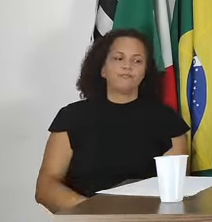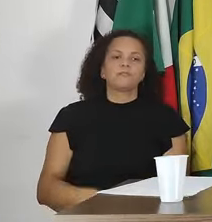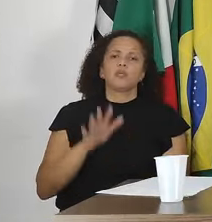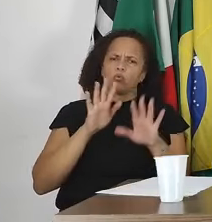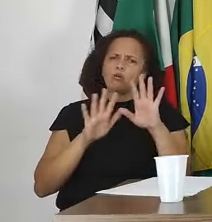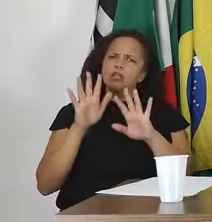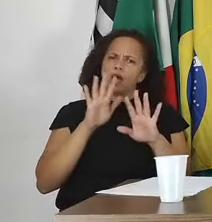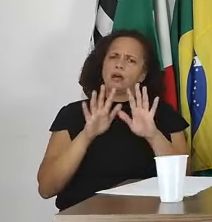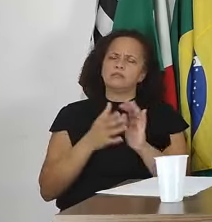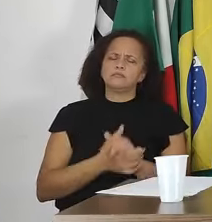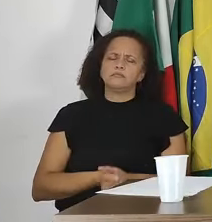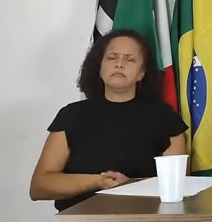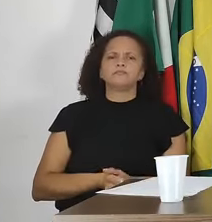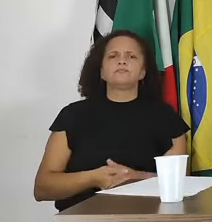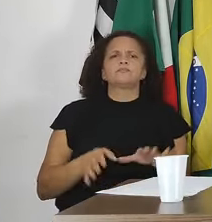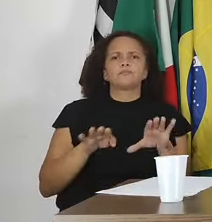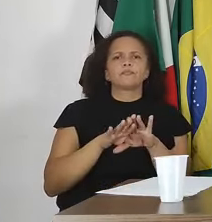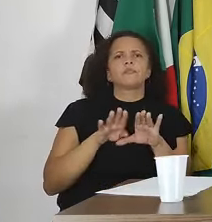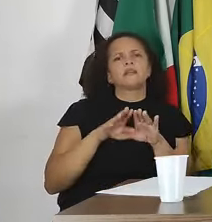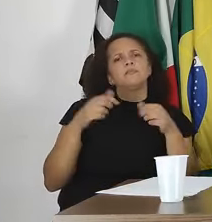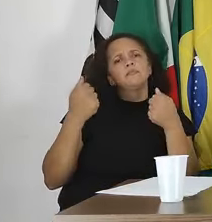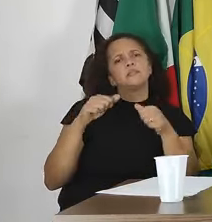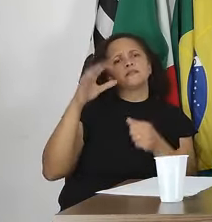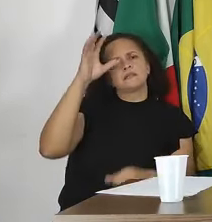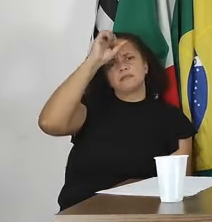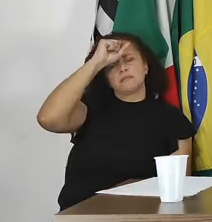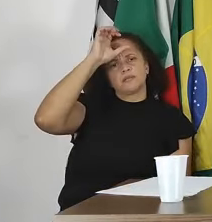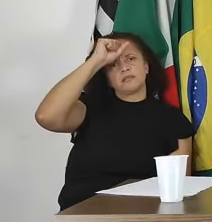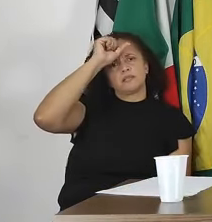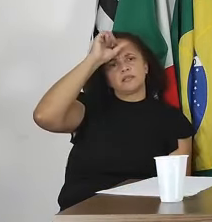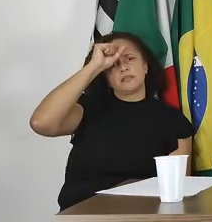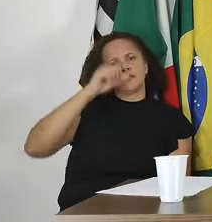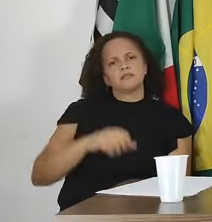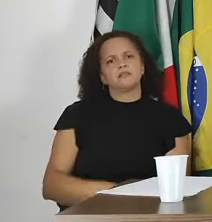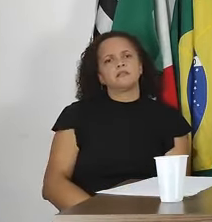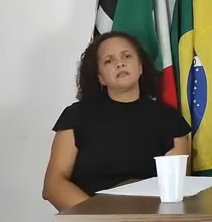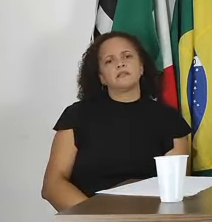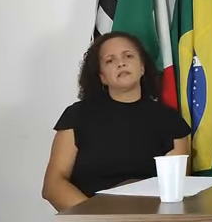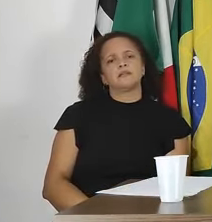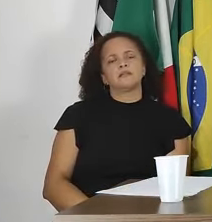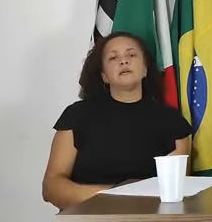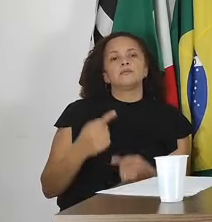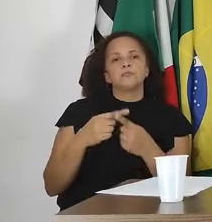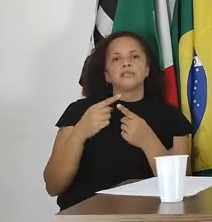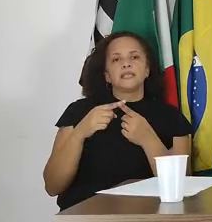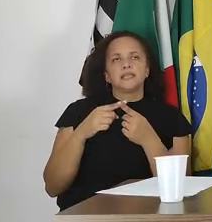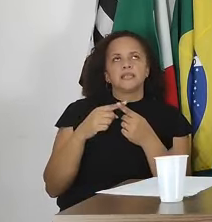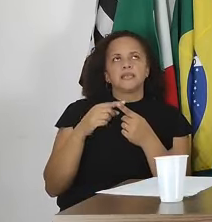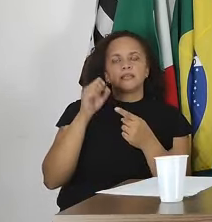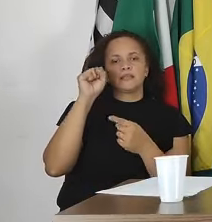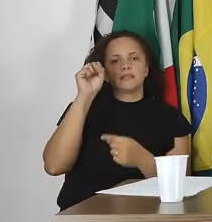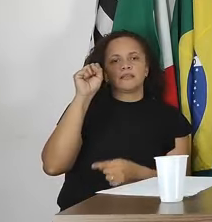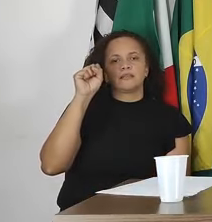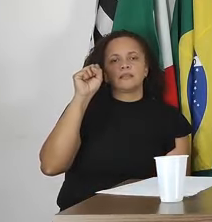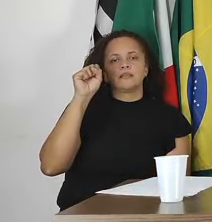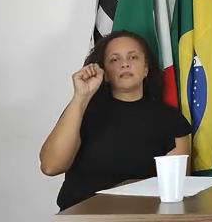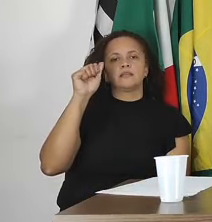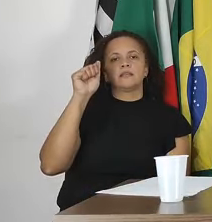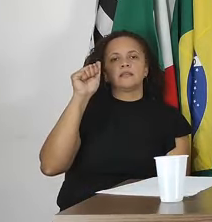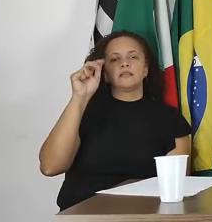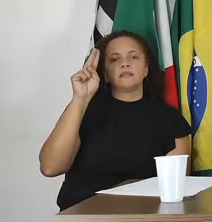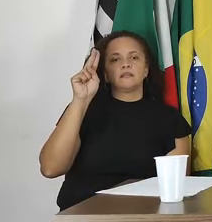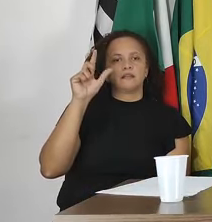a gente deve aprender, aí ele coloca outro ponto, aprender, porque Saulo era um perseguidor, ele matava